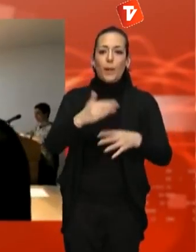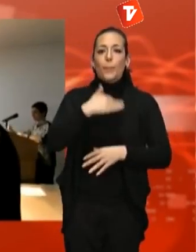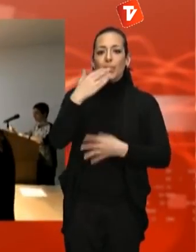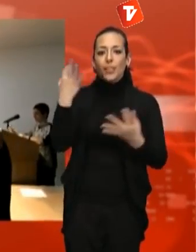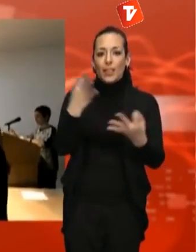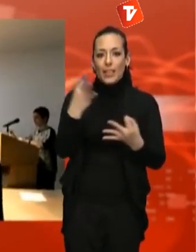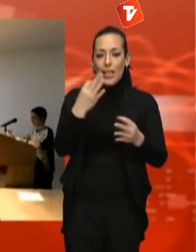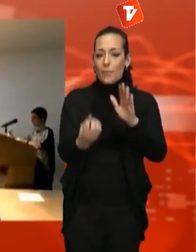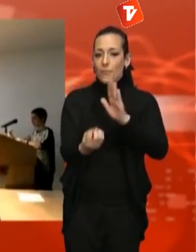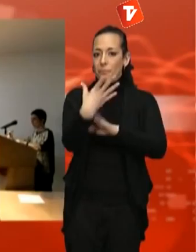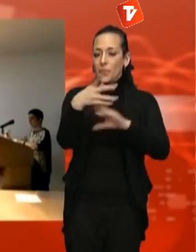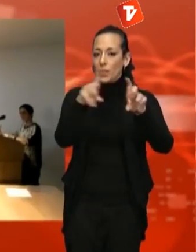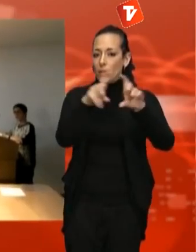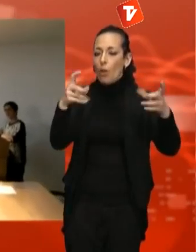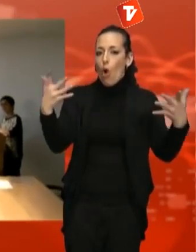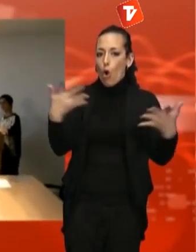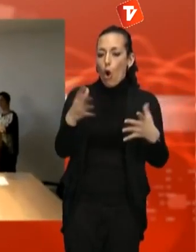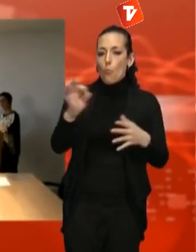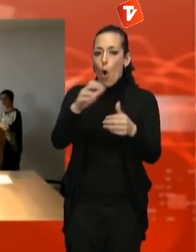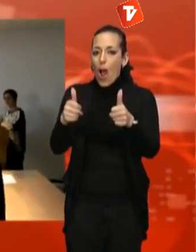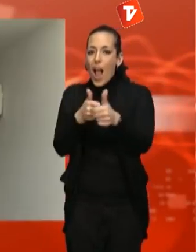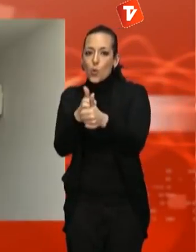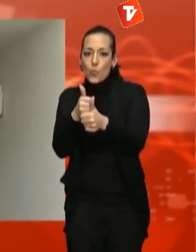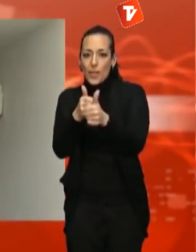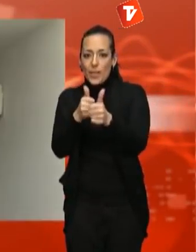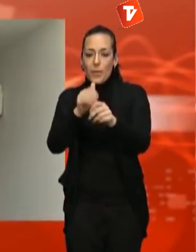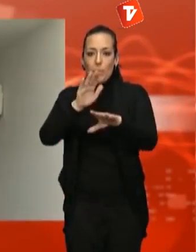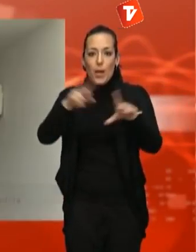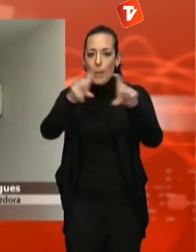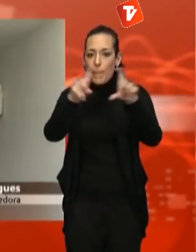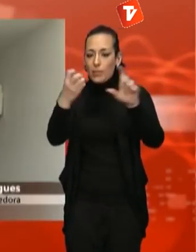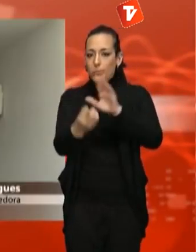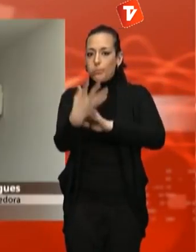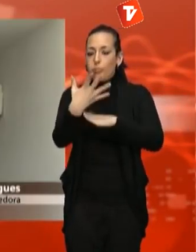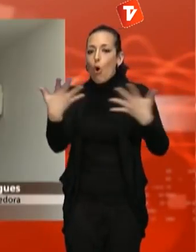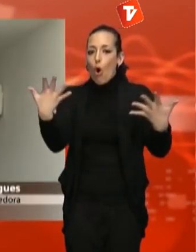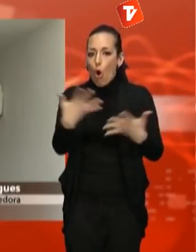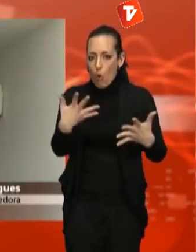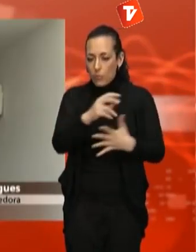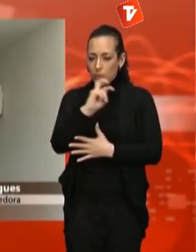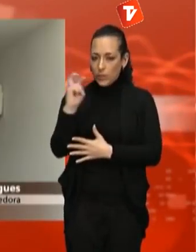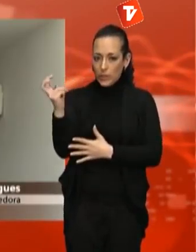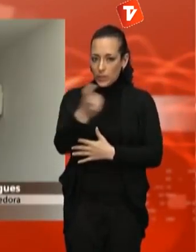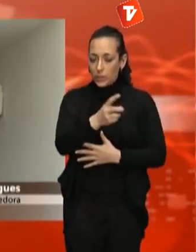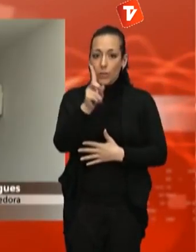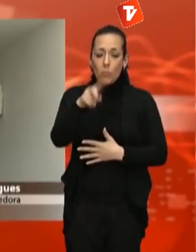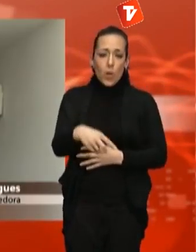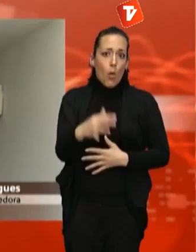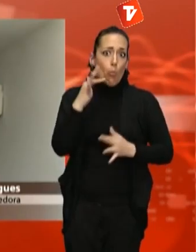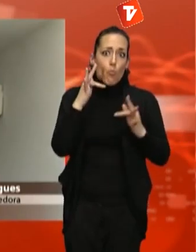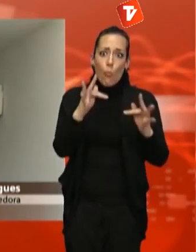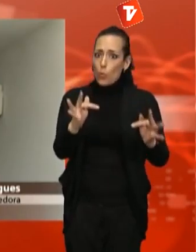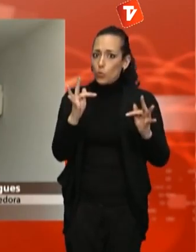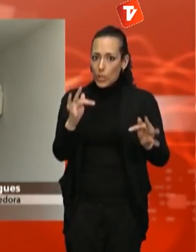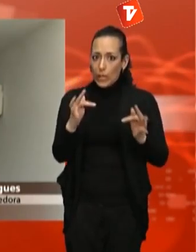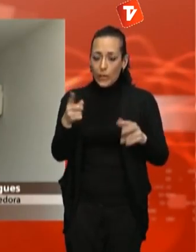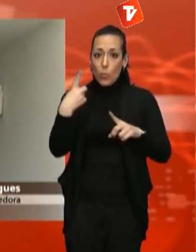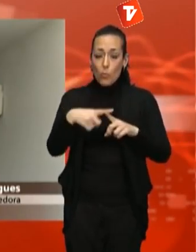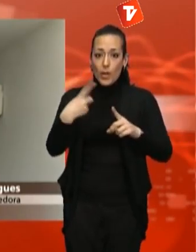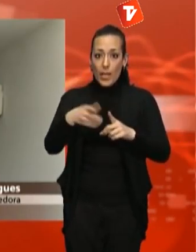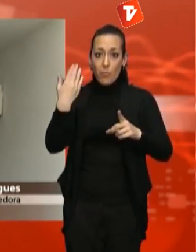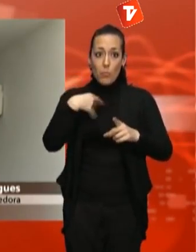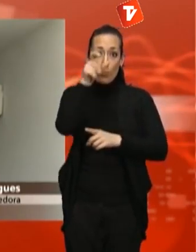empresarial o sessions formatives sobre temes d'actualitat. Però molt positiva, perquè tots hem sigut un grup de gent que ens trobem un moment, diguéssim, que tenim ganes de